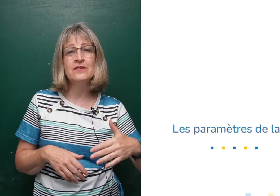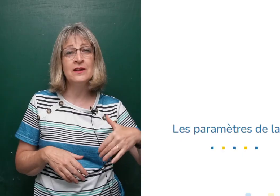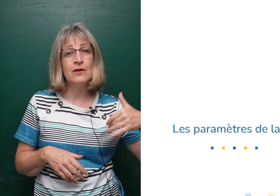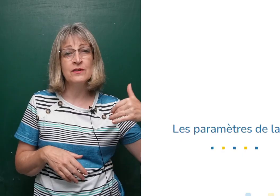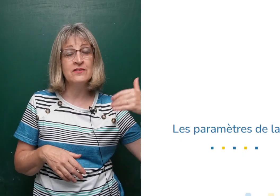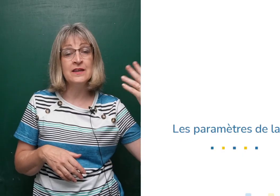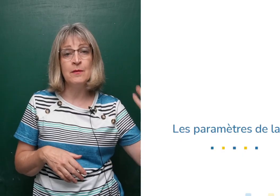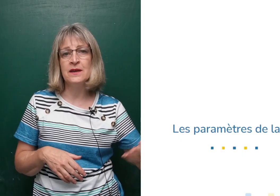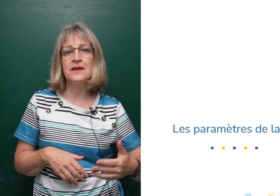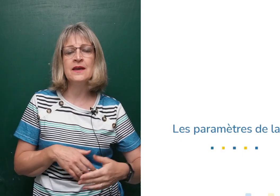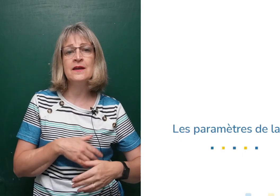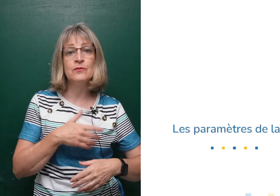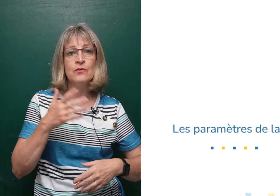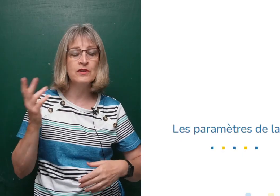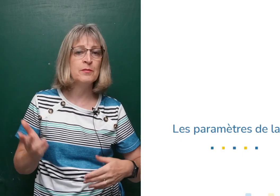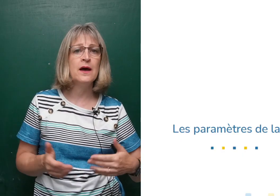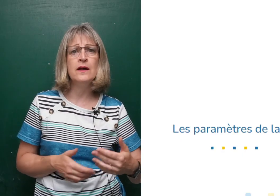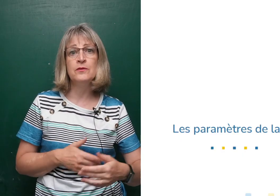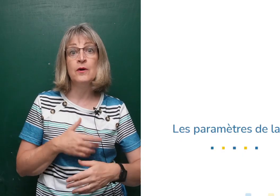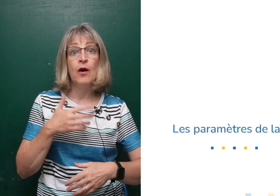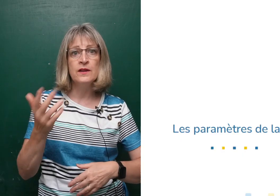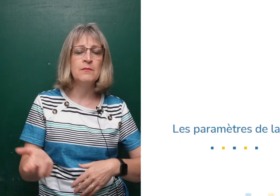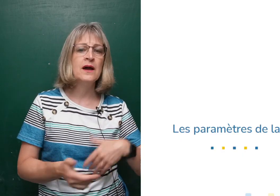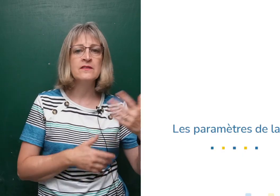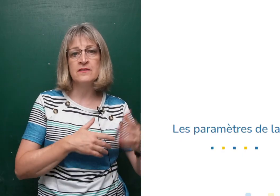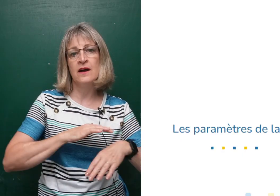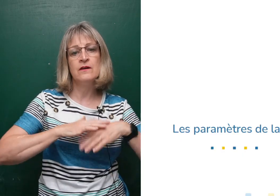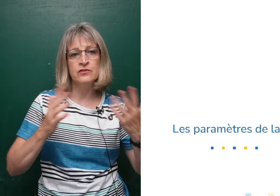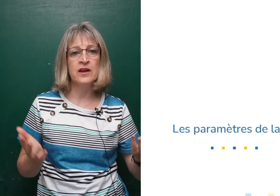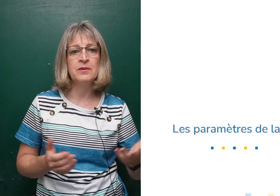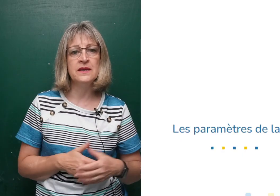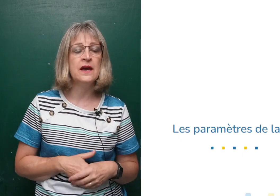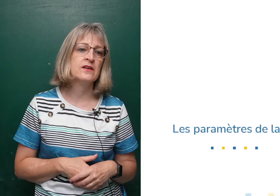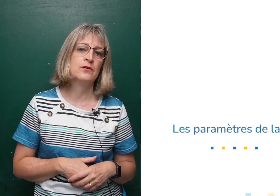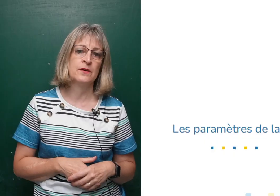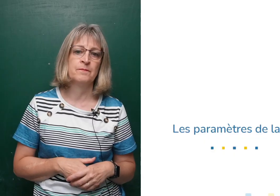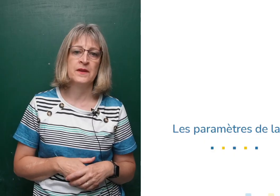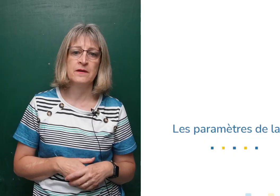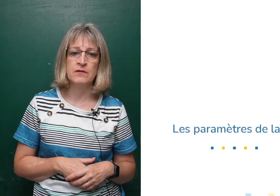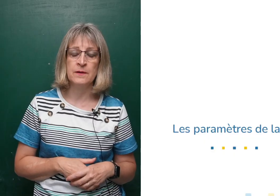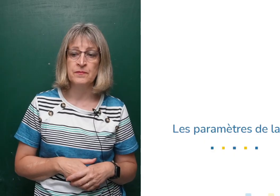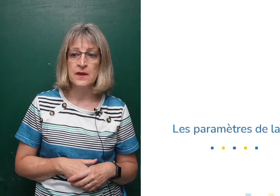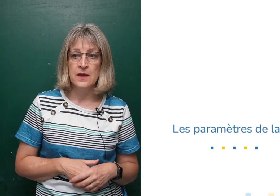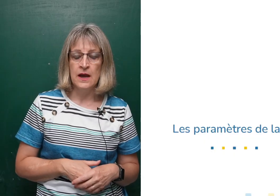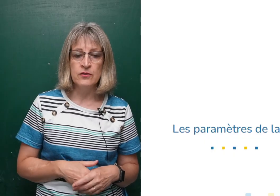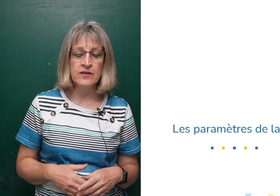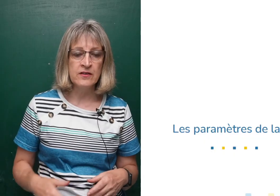la langue des signes américaine, en Espagne, en Allemagne, etc. Chaque pays a sa langue, hein, voilà. Alors ça